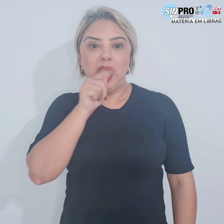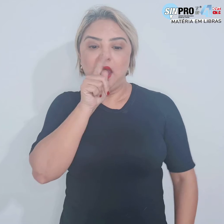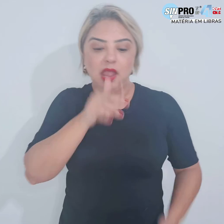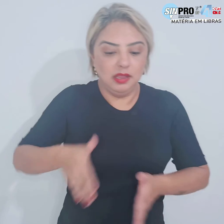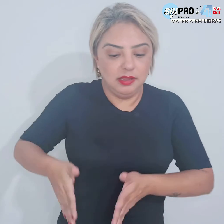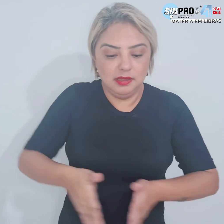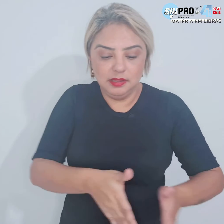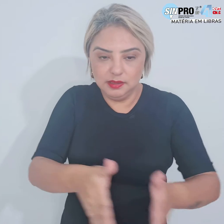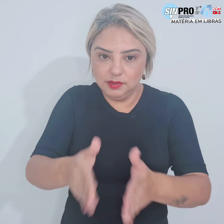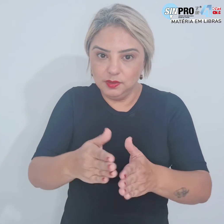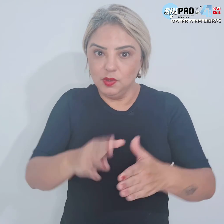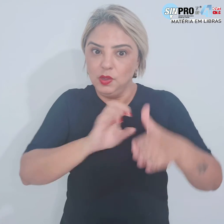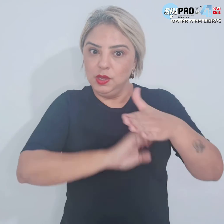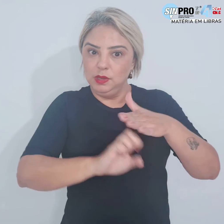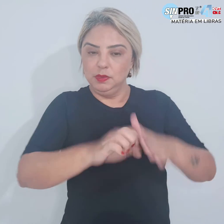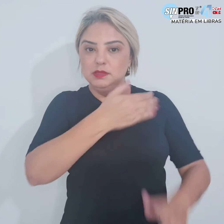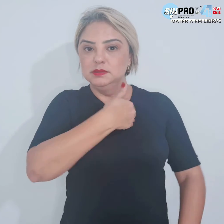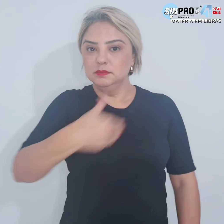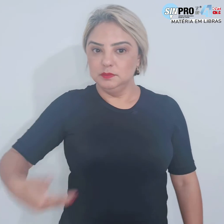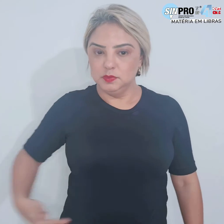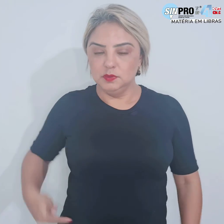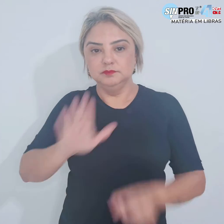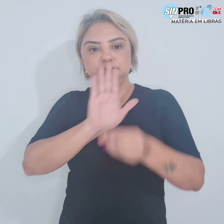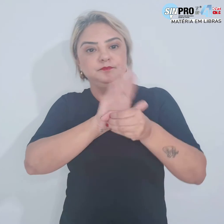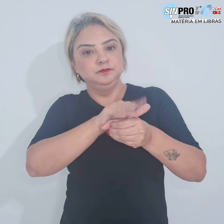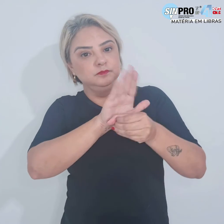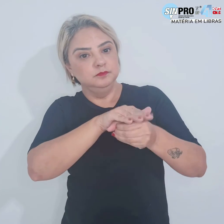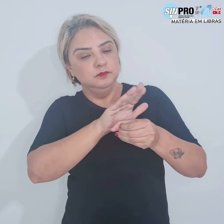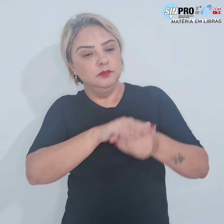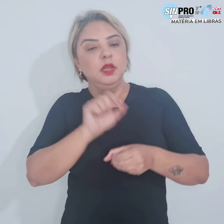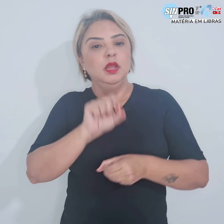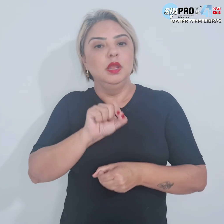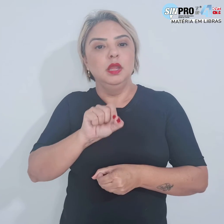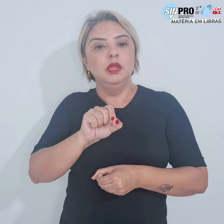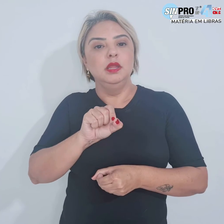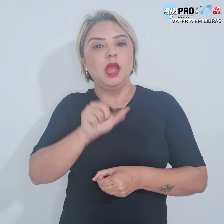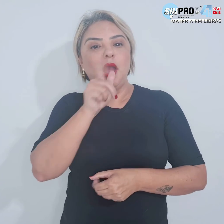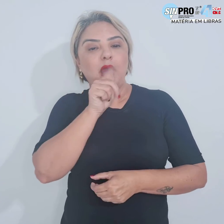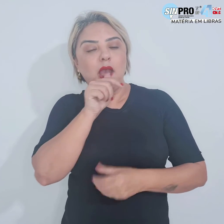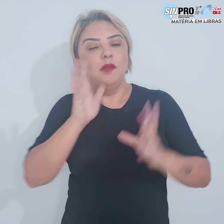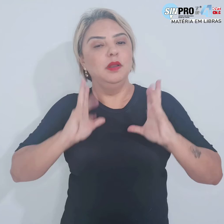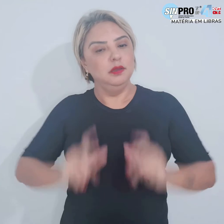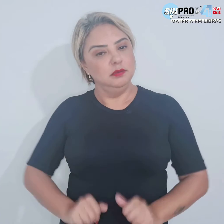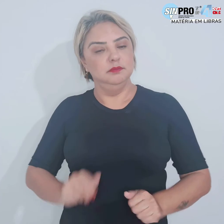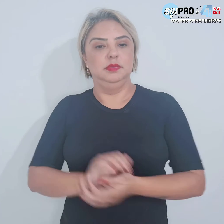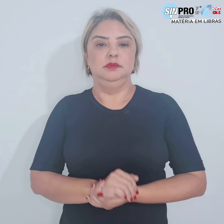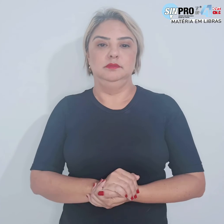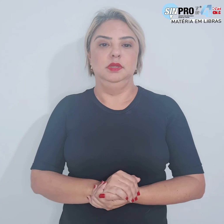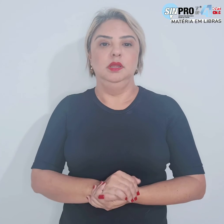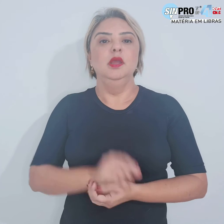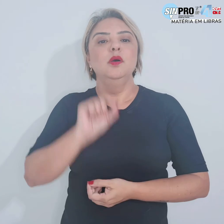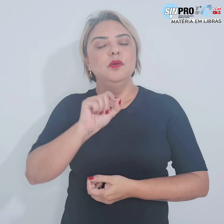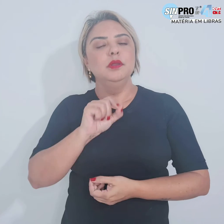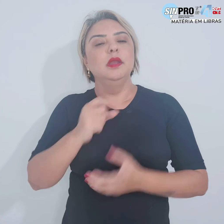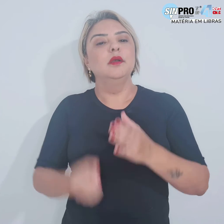privatizar mananciais, além das empresas públicas de saneamento e abastecimento de água, como